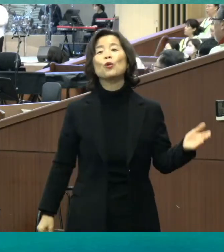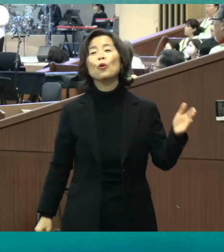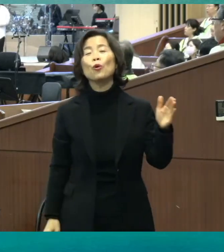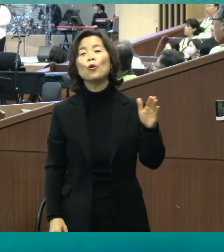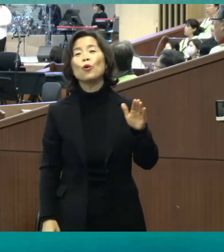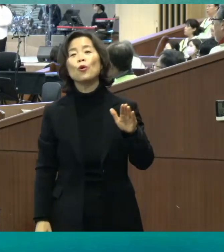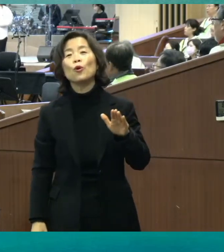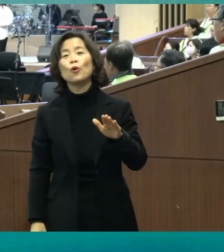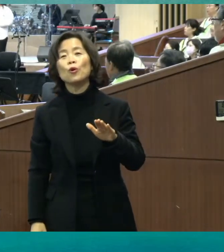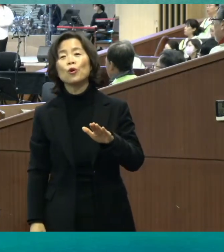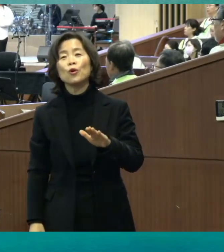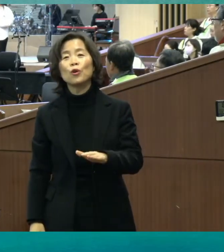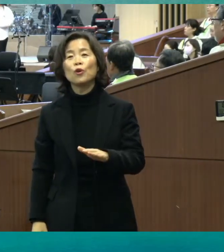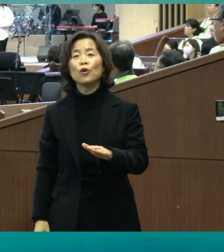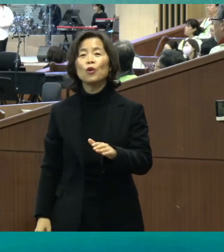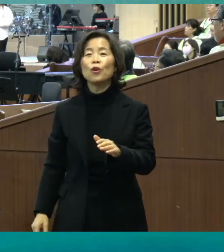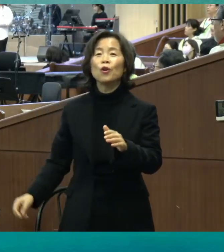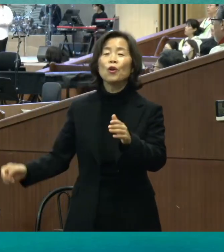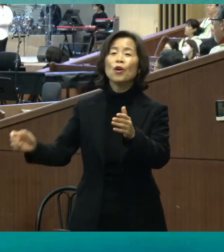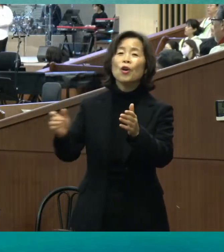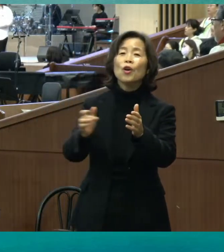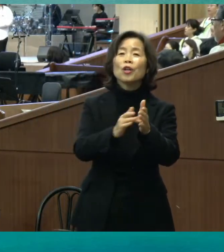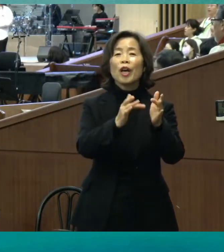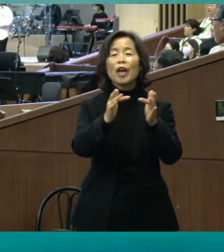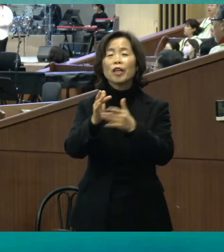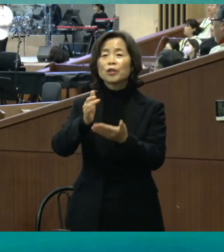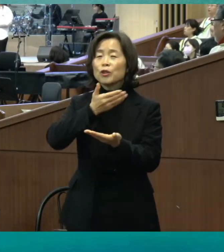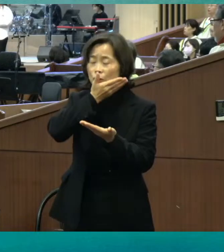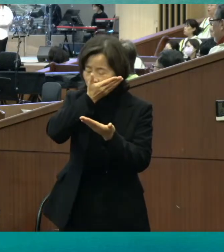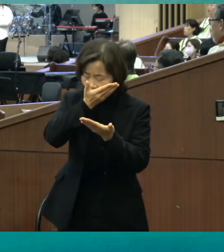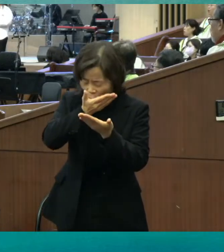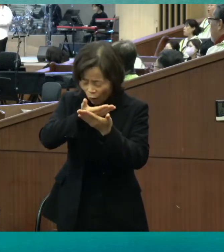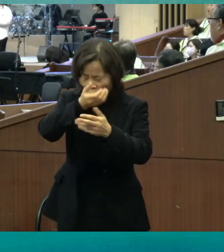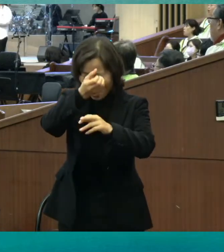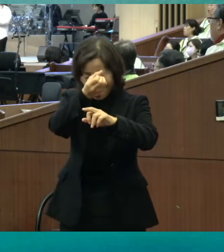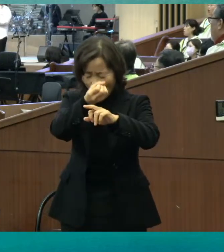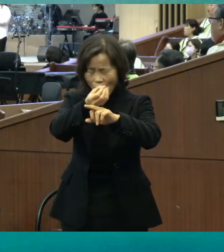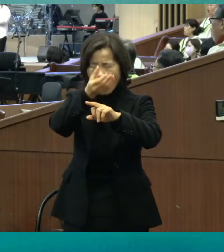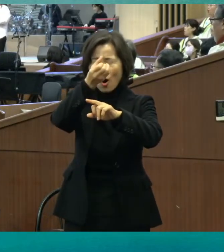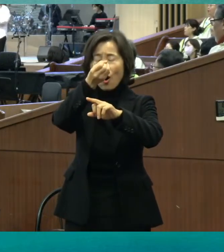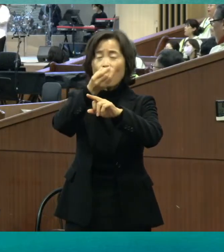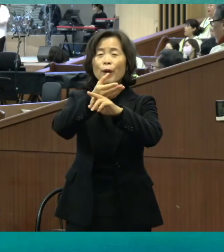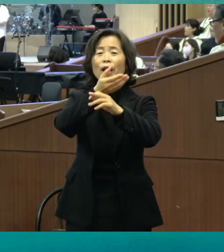시험하여도 예수 보배로운 피 예수